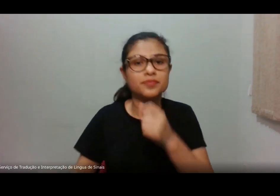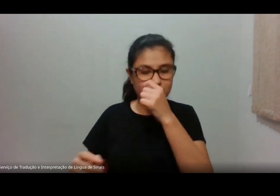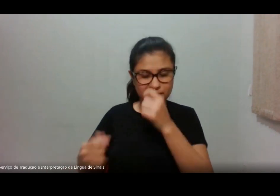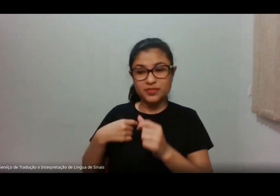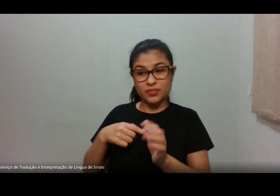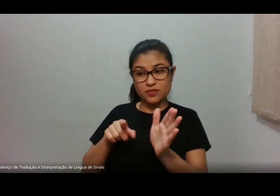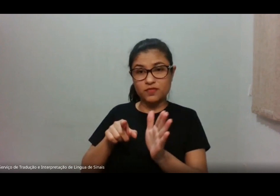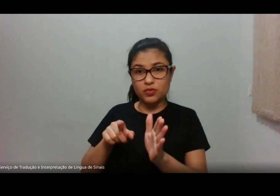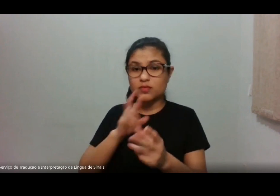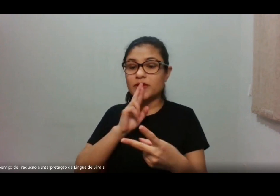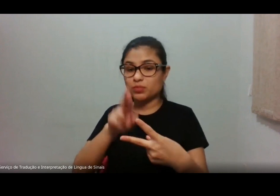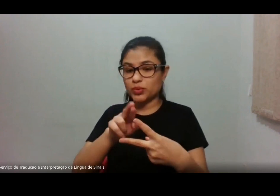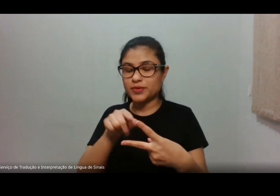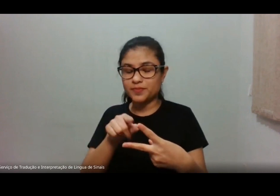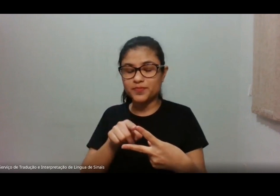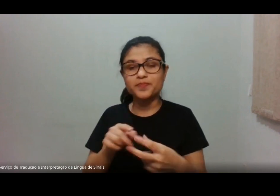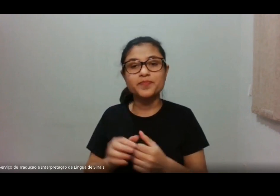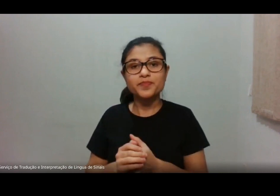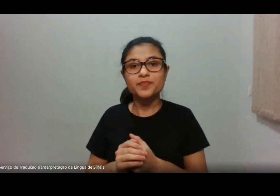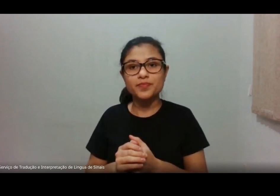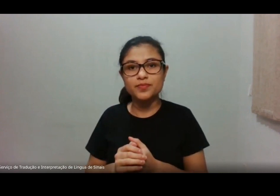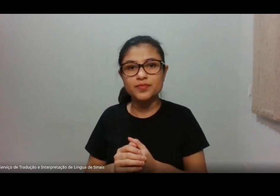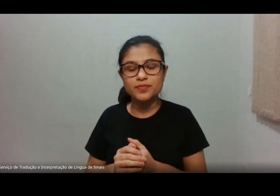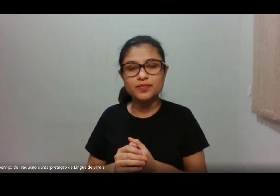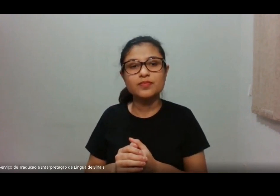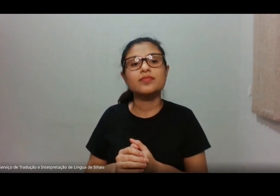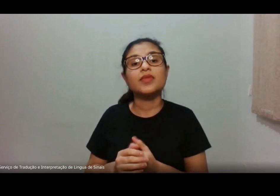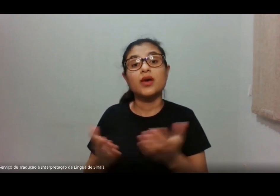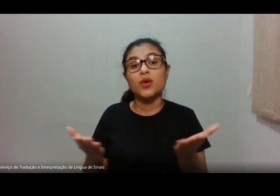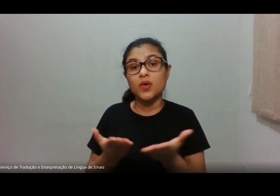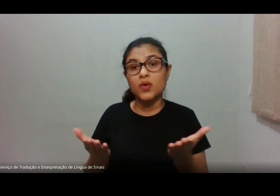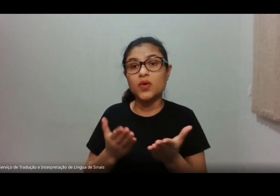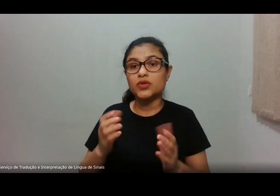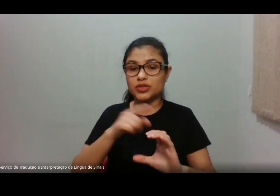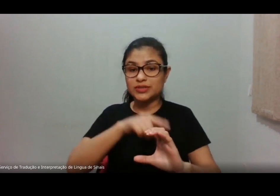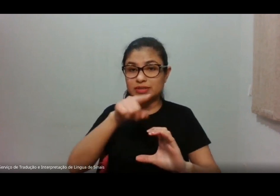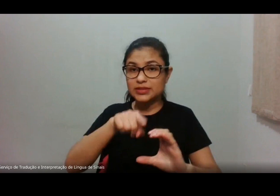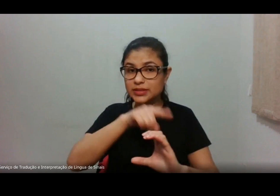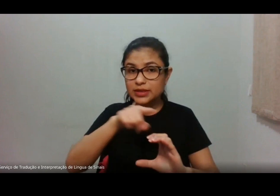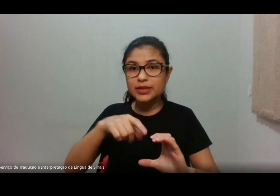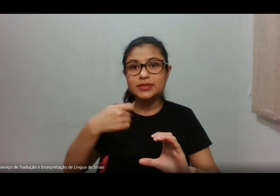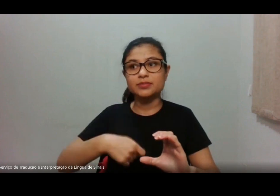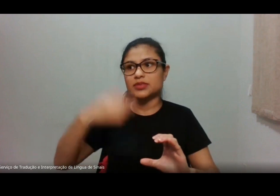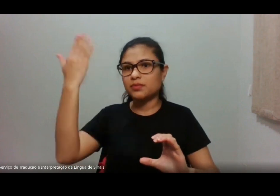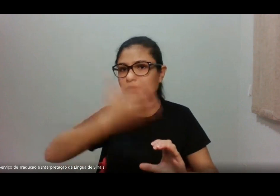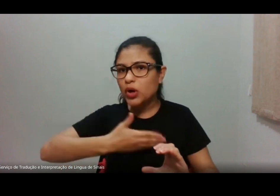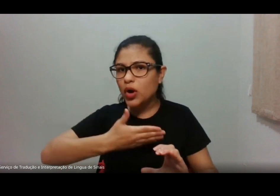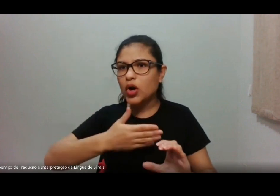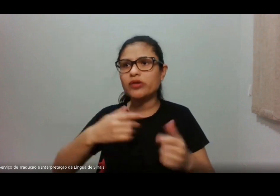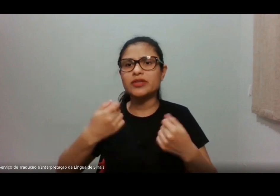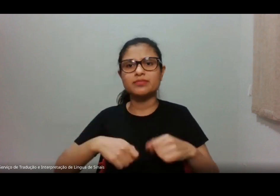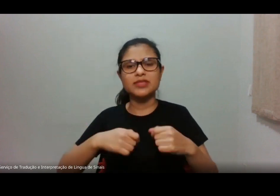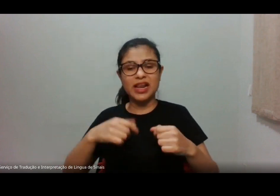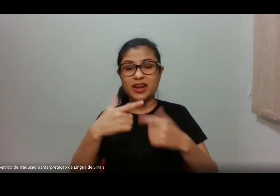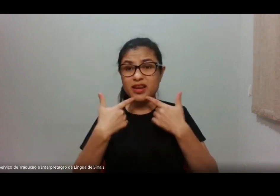a ciência é objetiva, essa ilusão de que a ciência precisa de provas, de